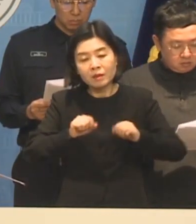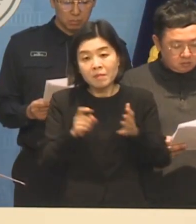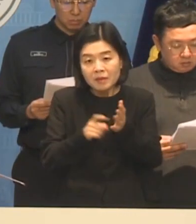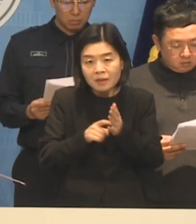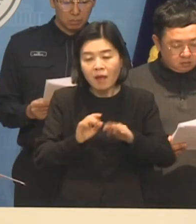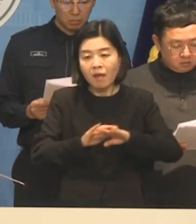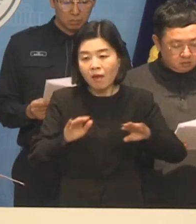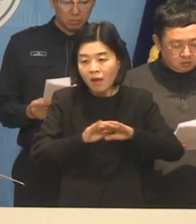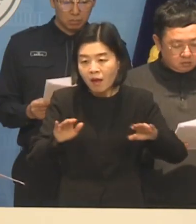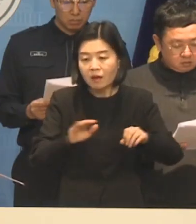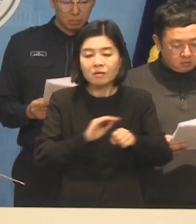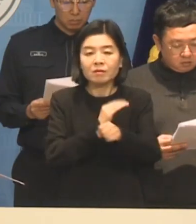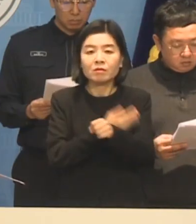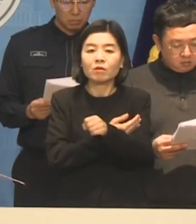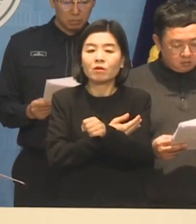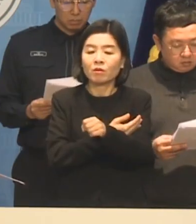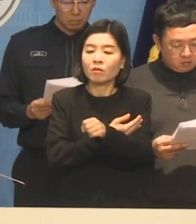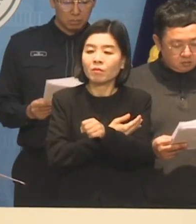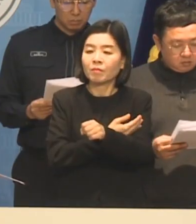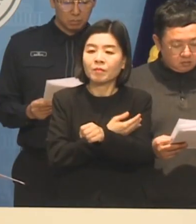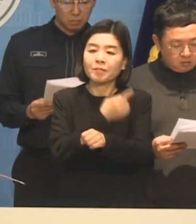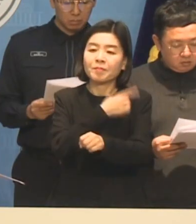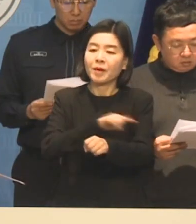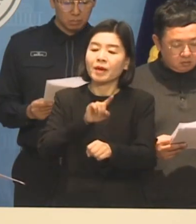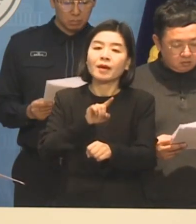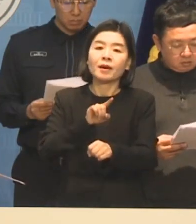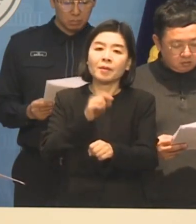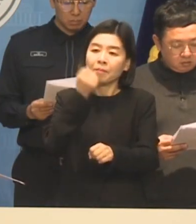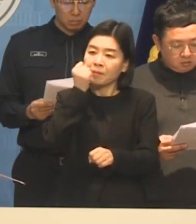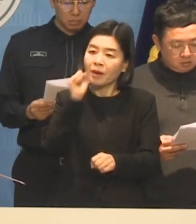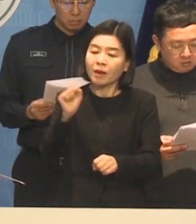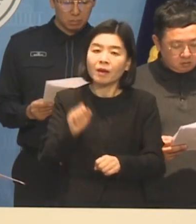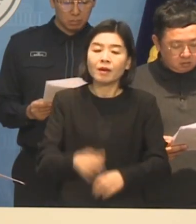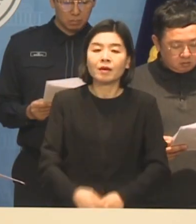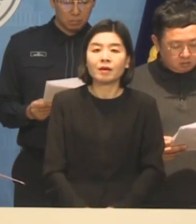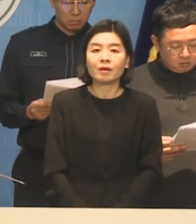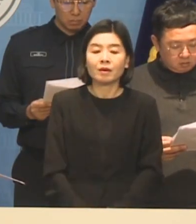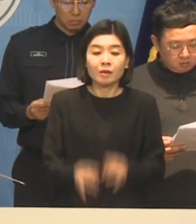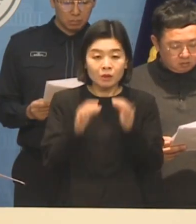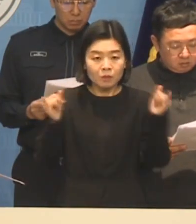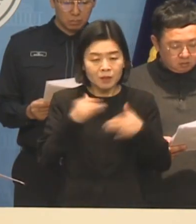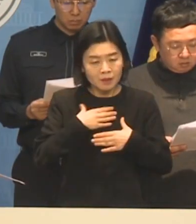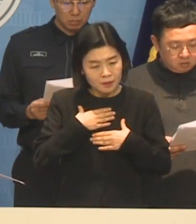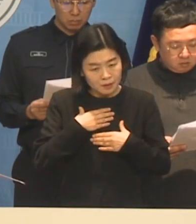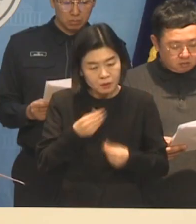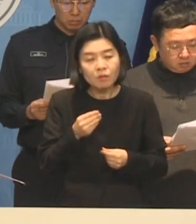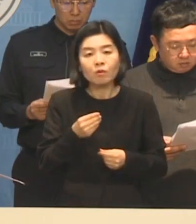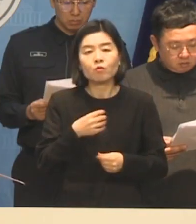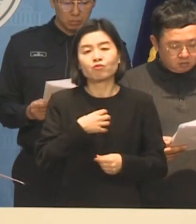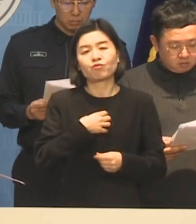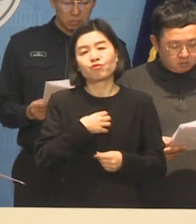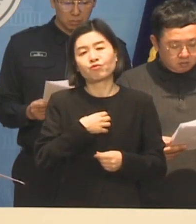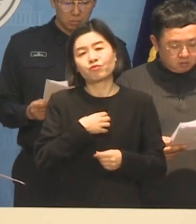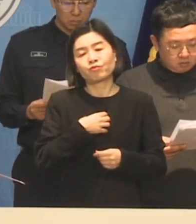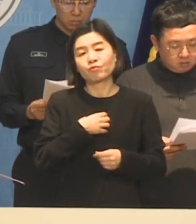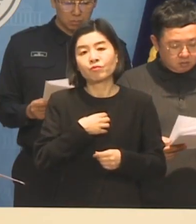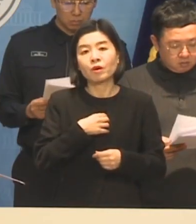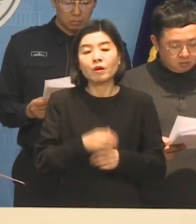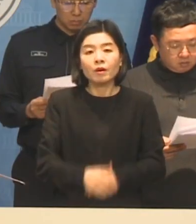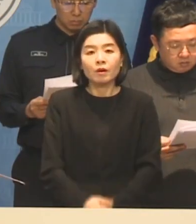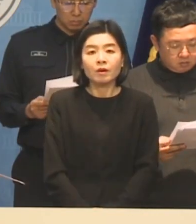능력을 갖추지 못할 것입니다. 이는 결국 국민의 안전을 더욱 위협하는 결과를 초래할